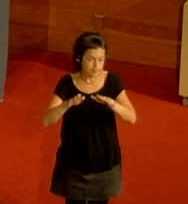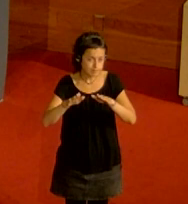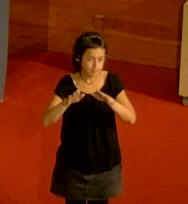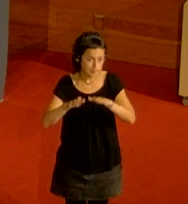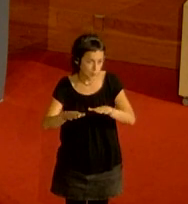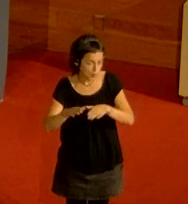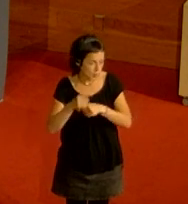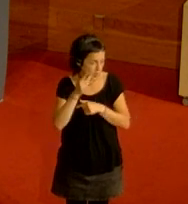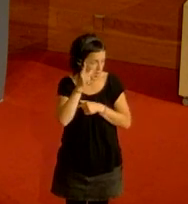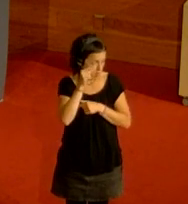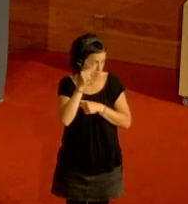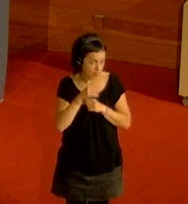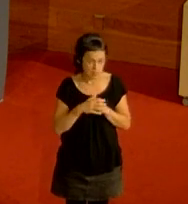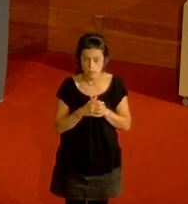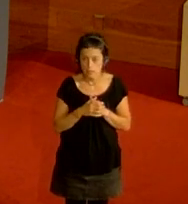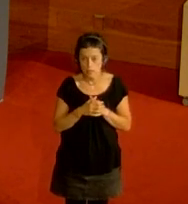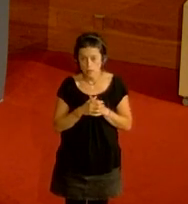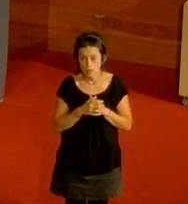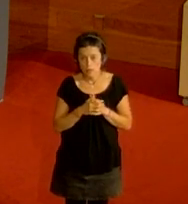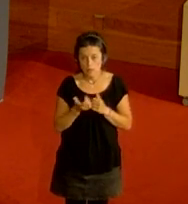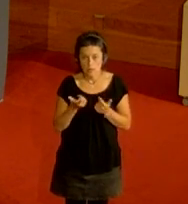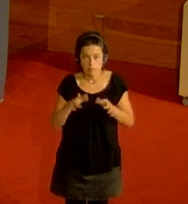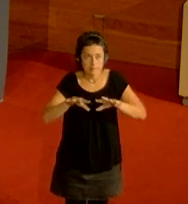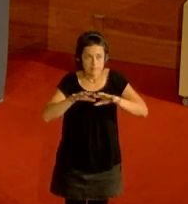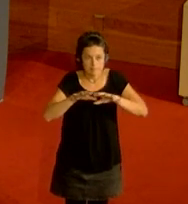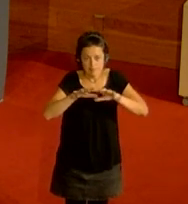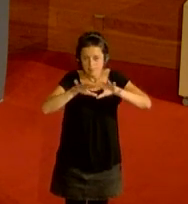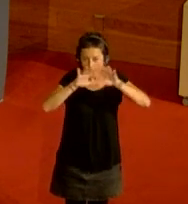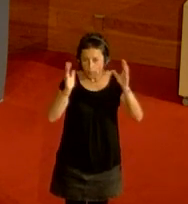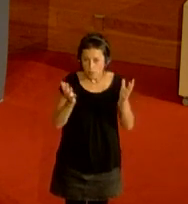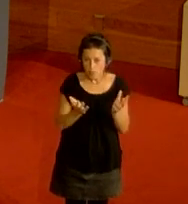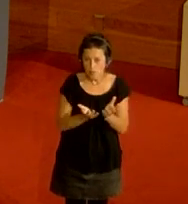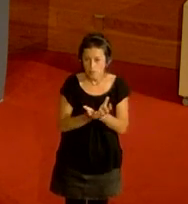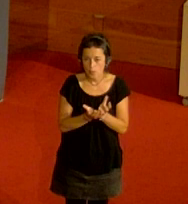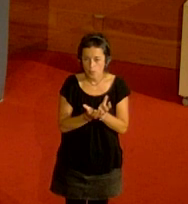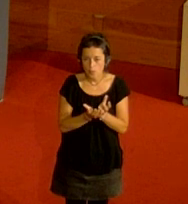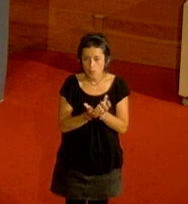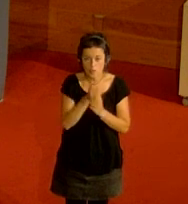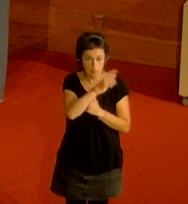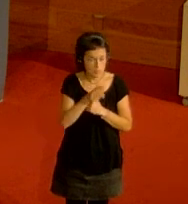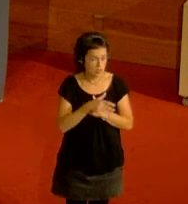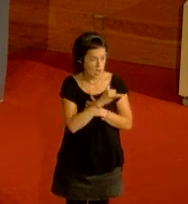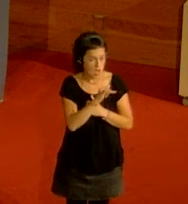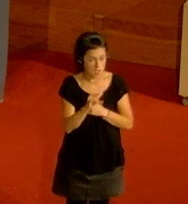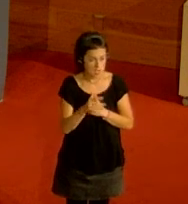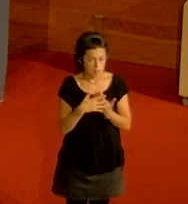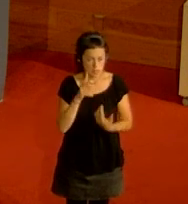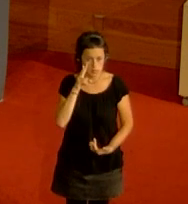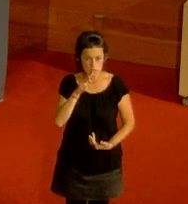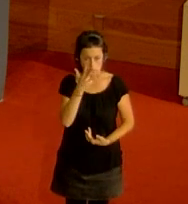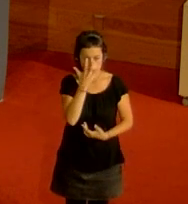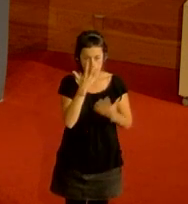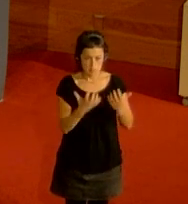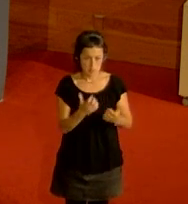eh donde predomina esa eh los humanos casi convertidos en seres de mirada seca que que